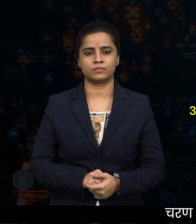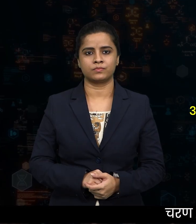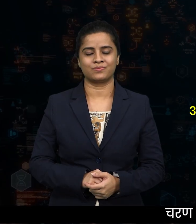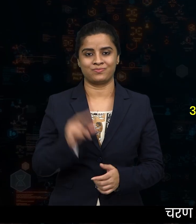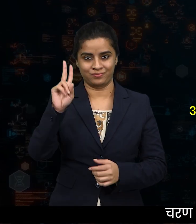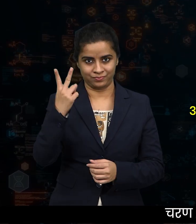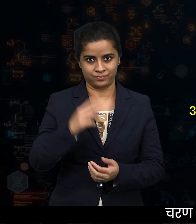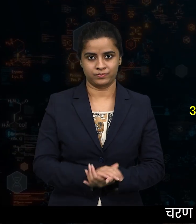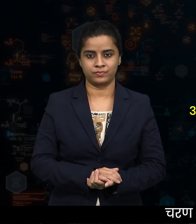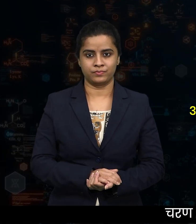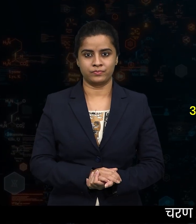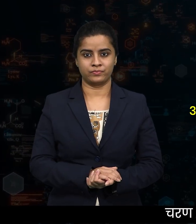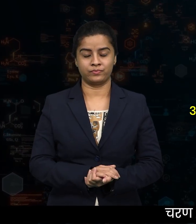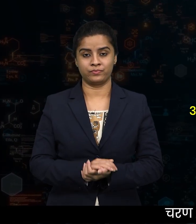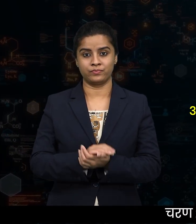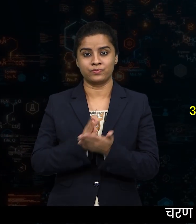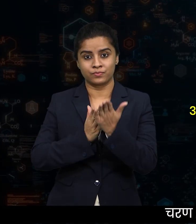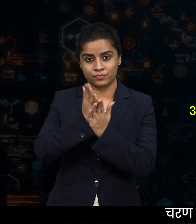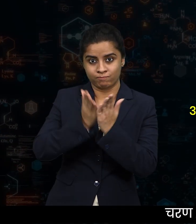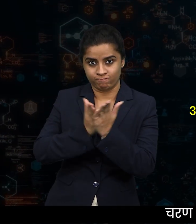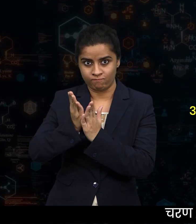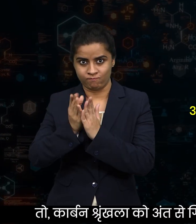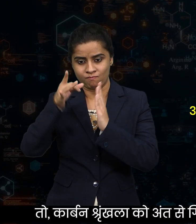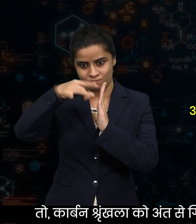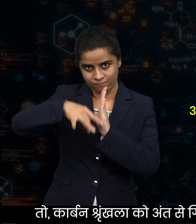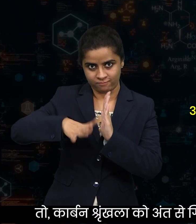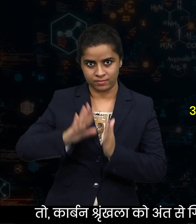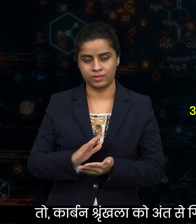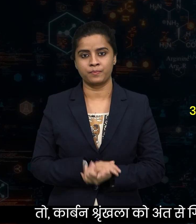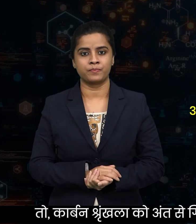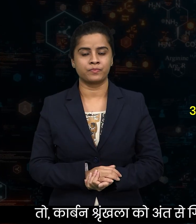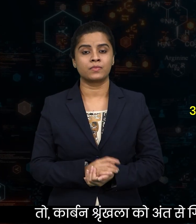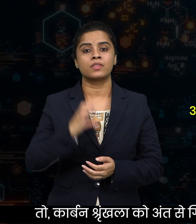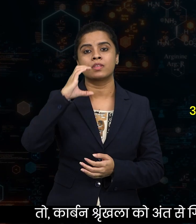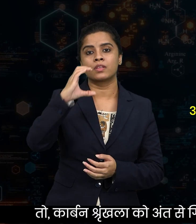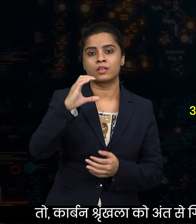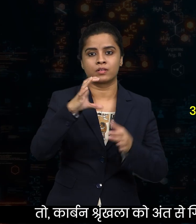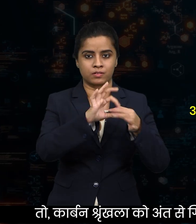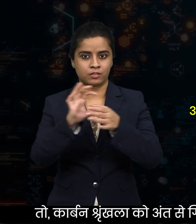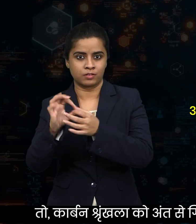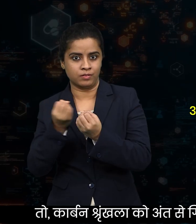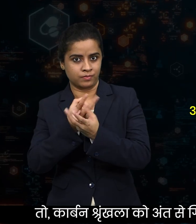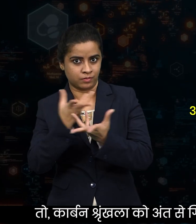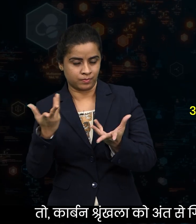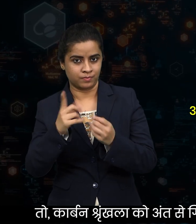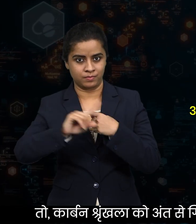चरण 2। एक प्रतिस्थापन है तो कार्बन श्रृंखला को अंत से गिना जाता है